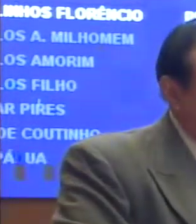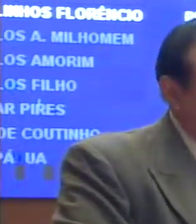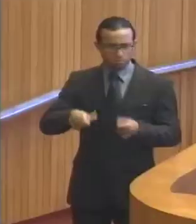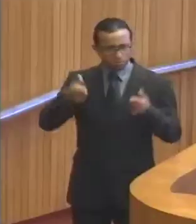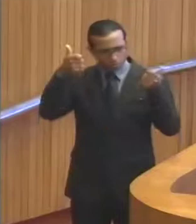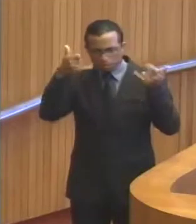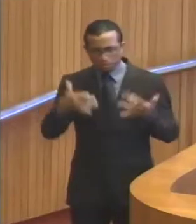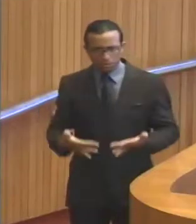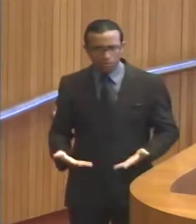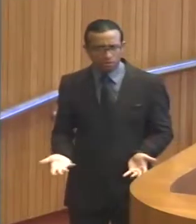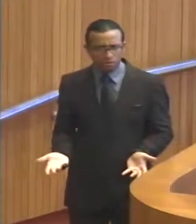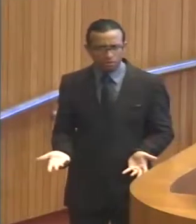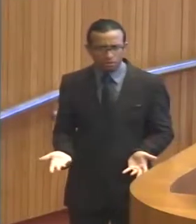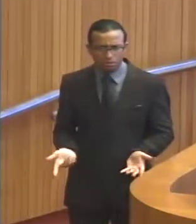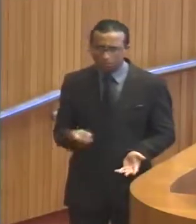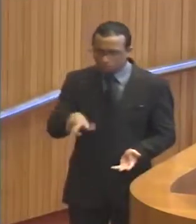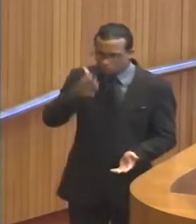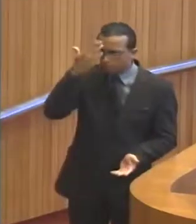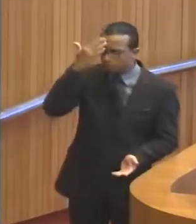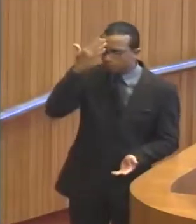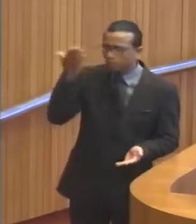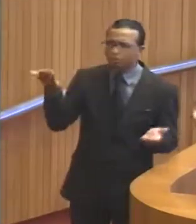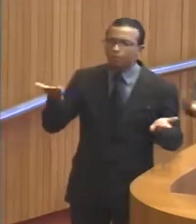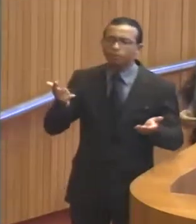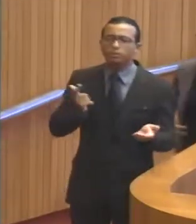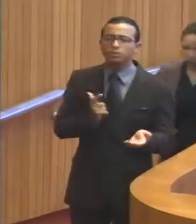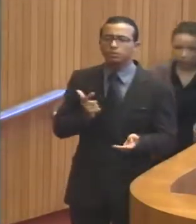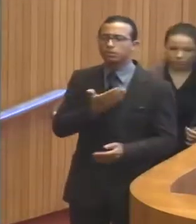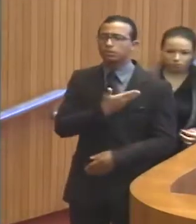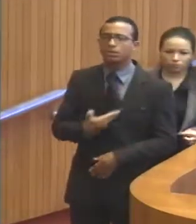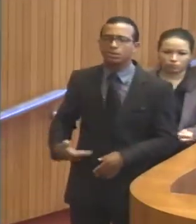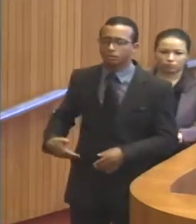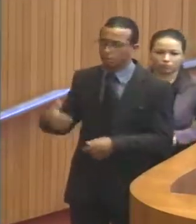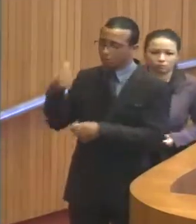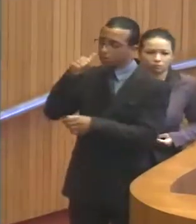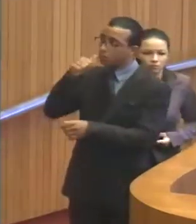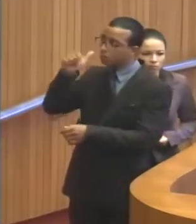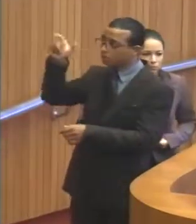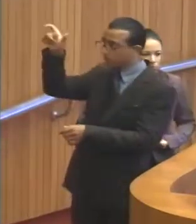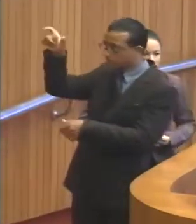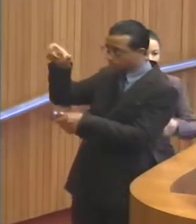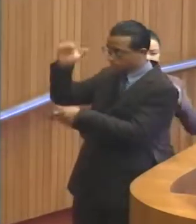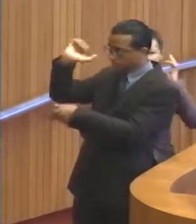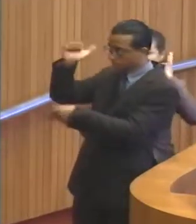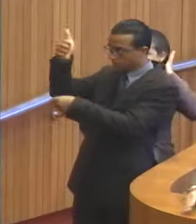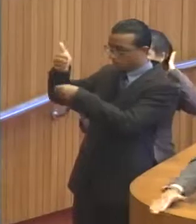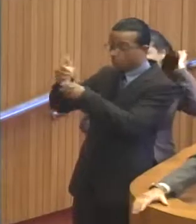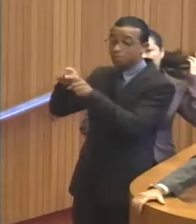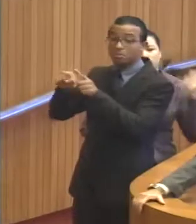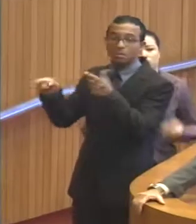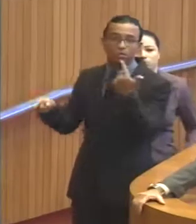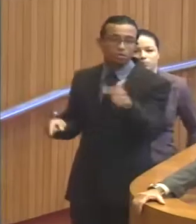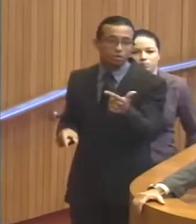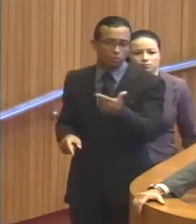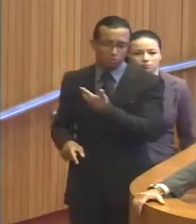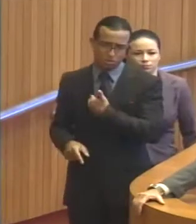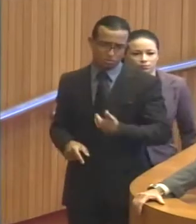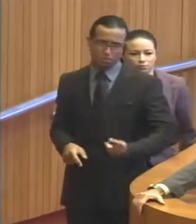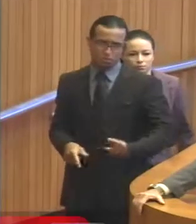gente. Hoje nós temos governadora, mas não temos governo. Eu não tenho medo deles